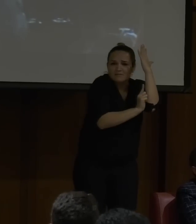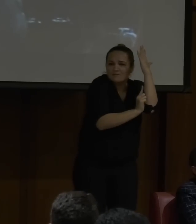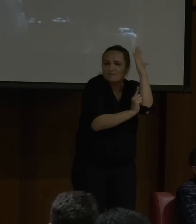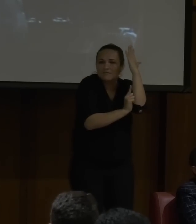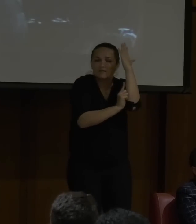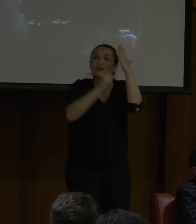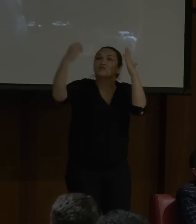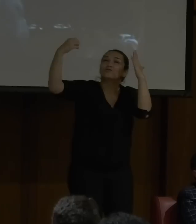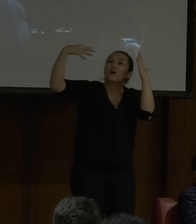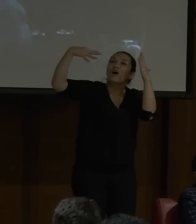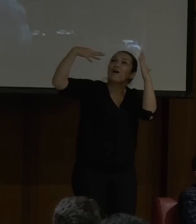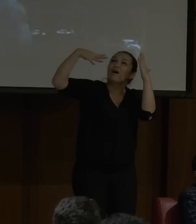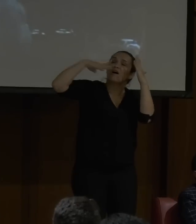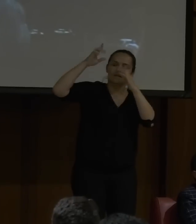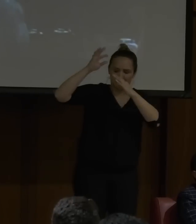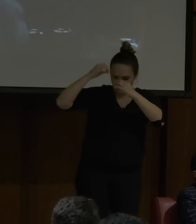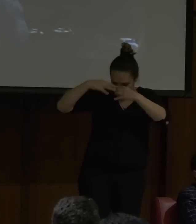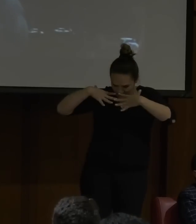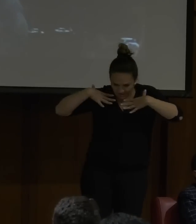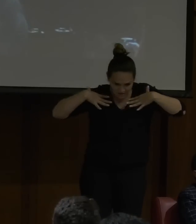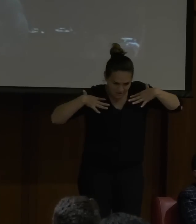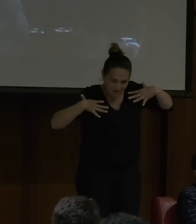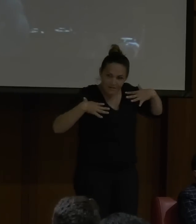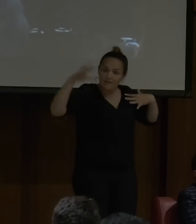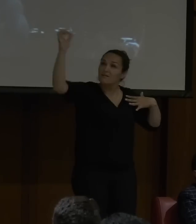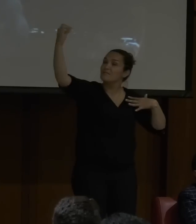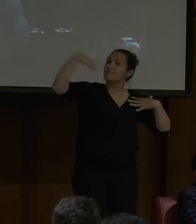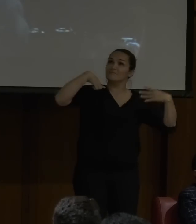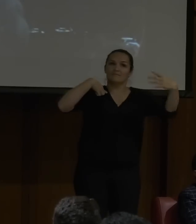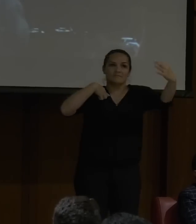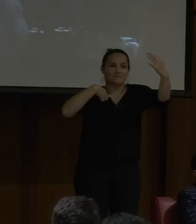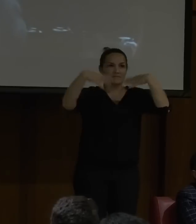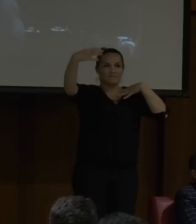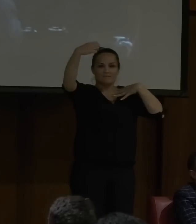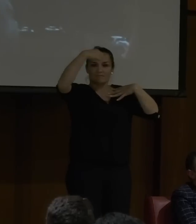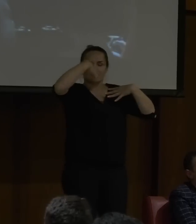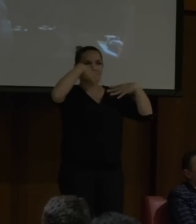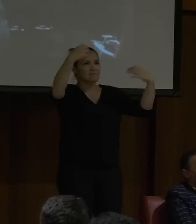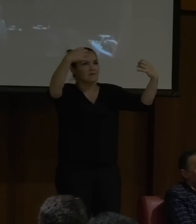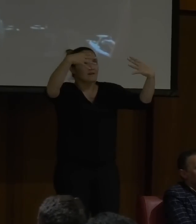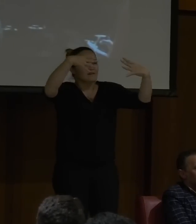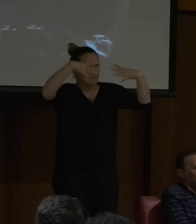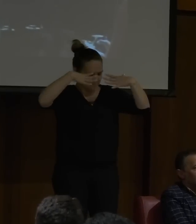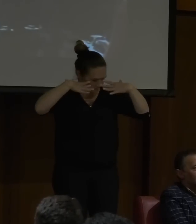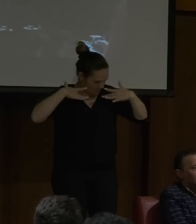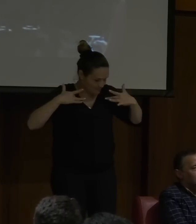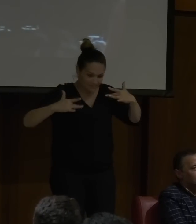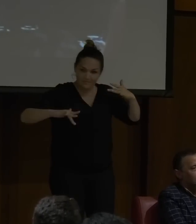rayos del sol, uno por uno se acercan a mí, a iluminarme con su